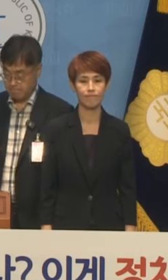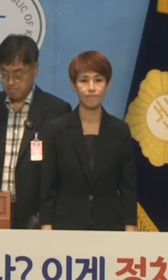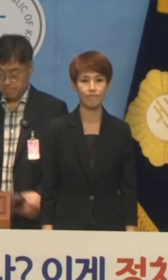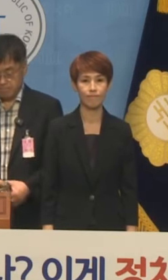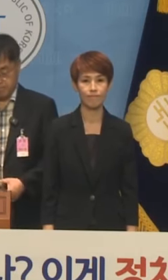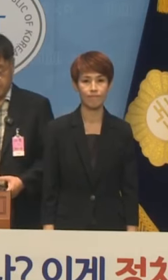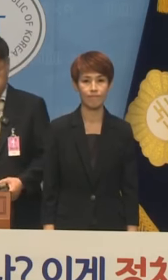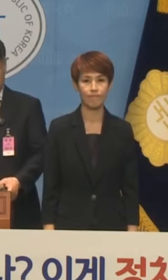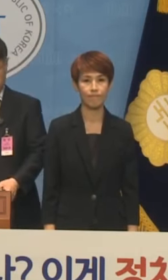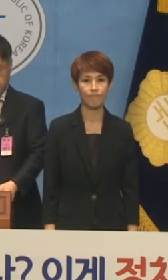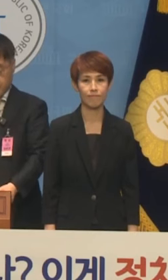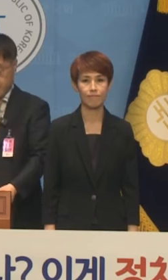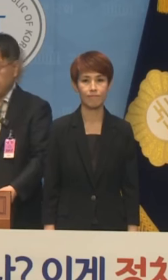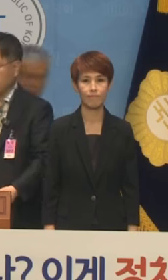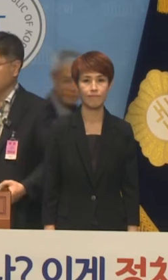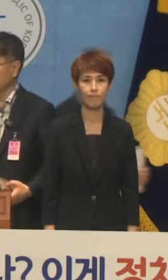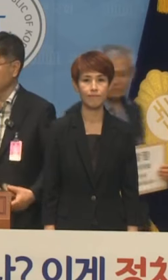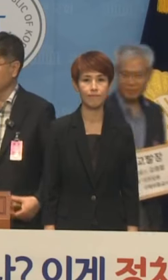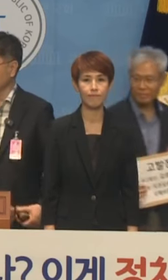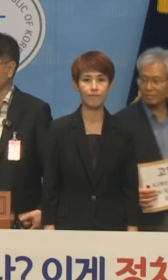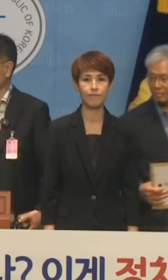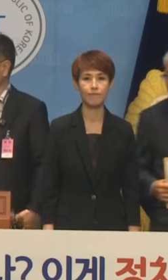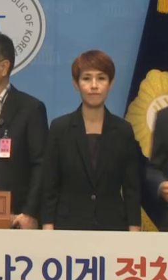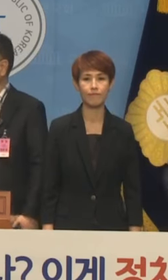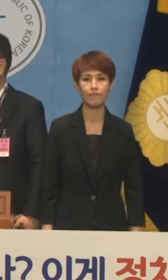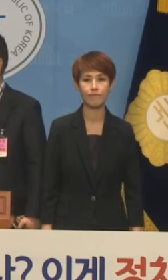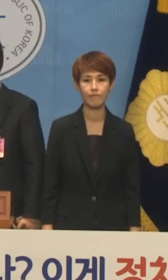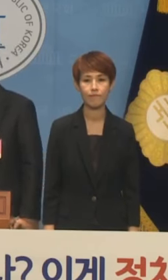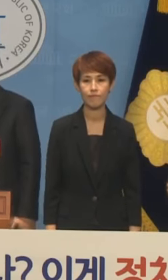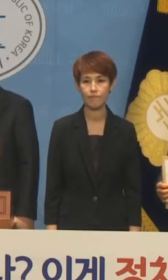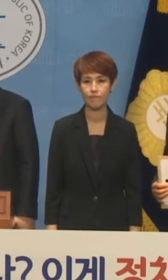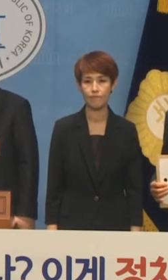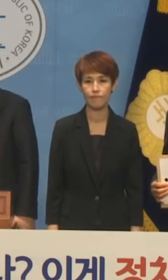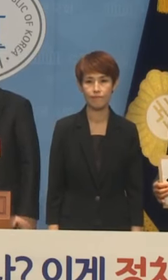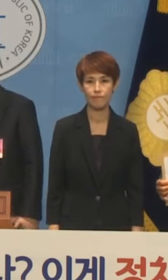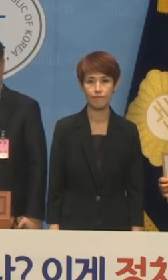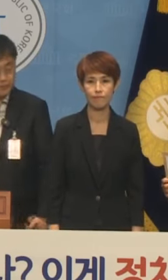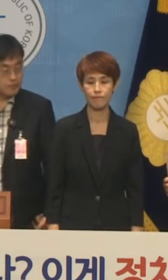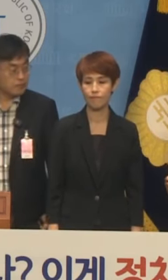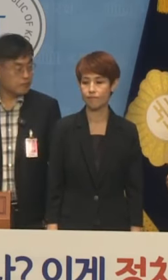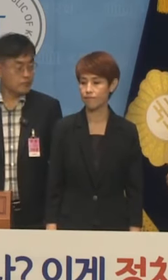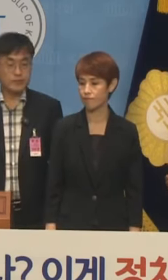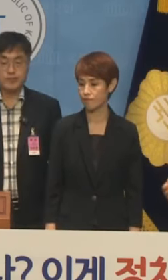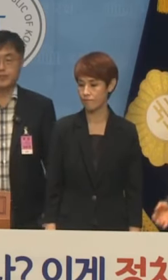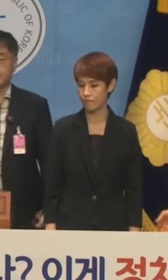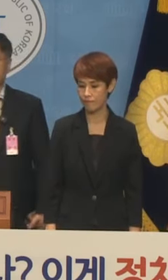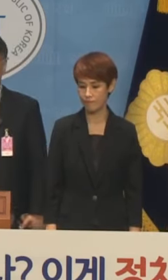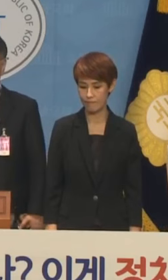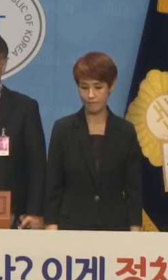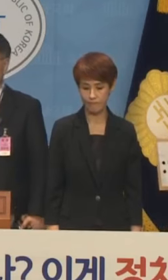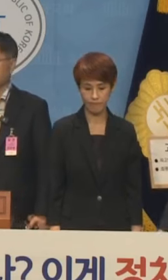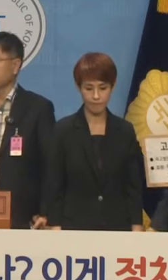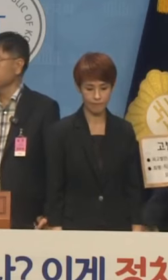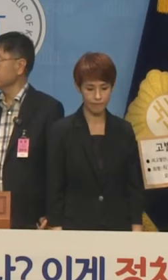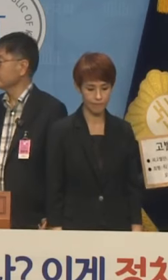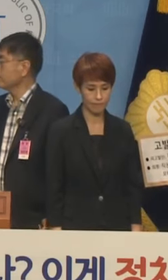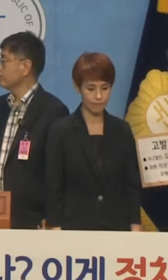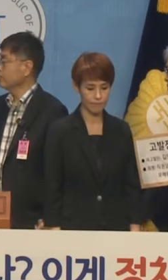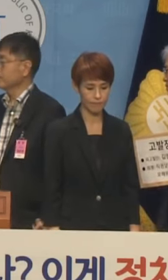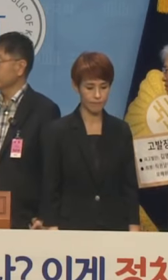기자님이 들고 계신 거예요? 아니면 사생 대표님이 들고 이거 들고 있어도 될 것 같은데. 이걸 대표님이